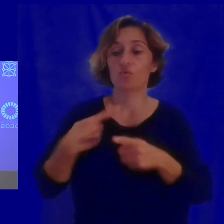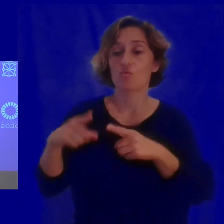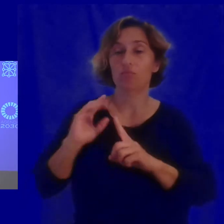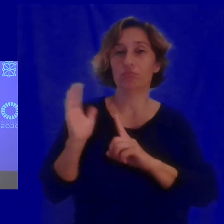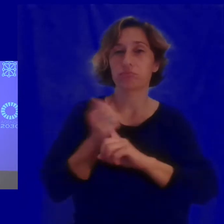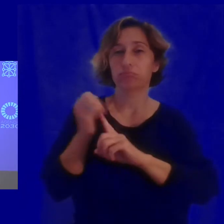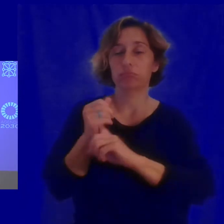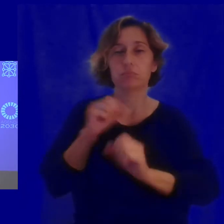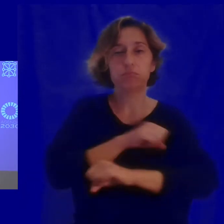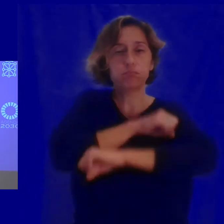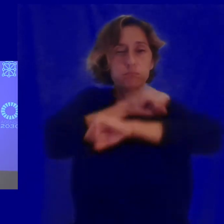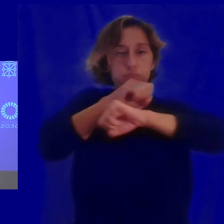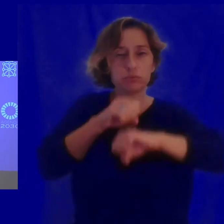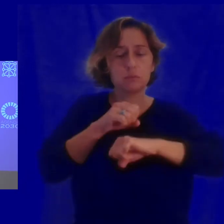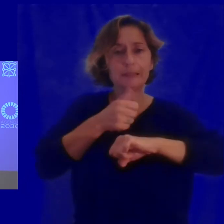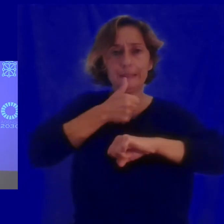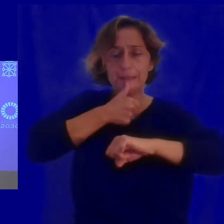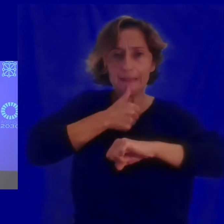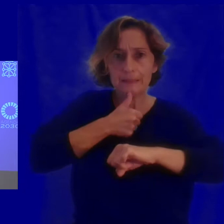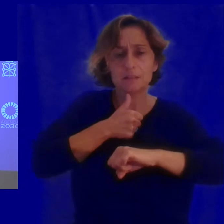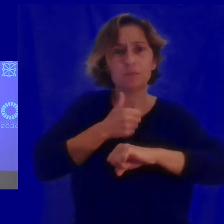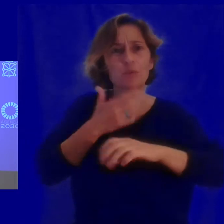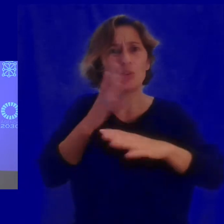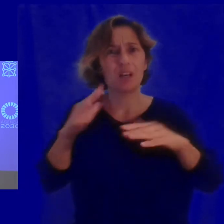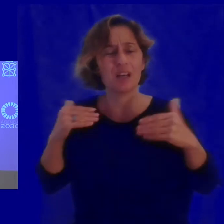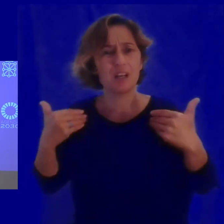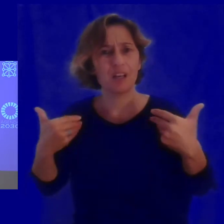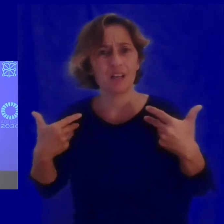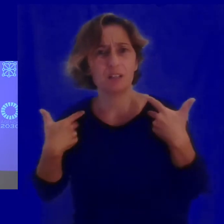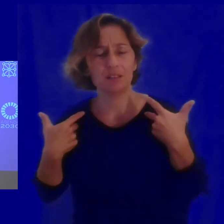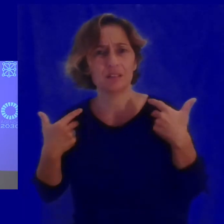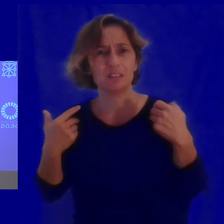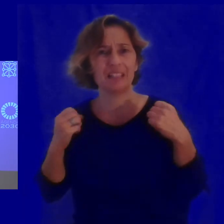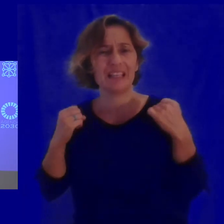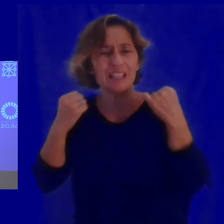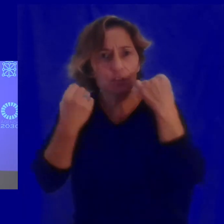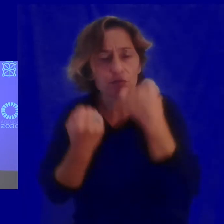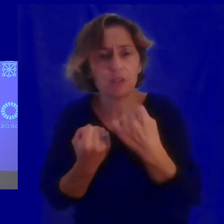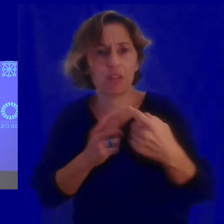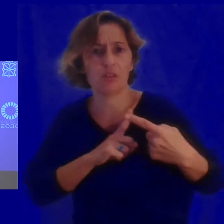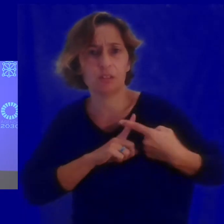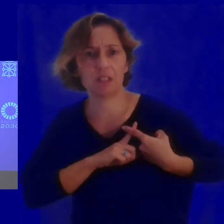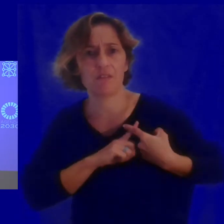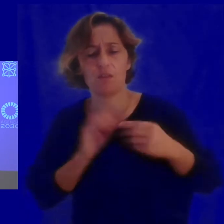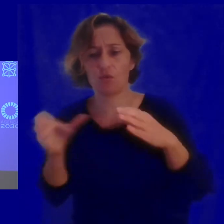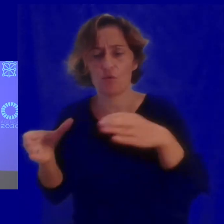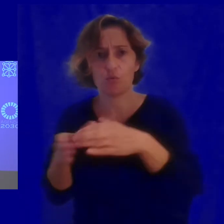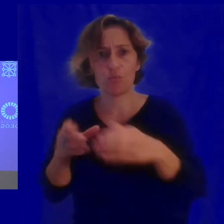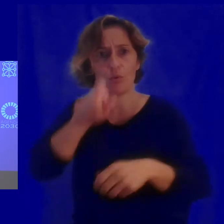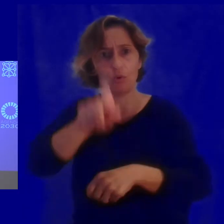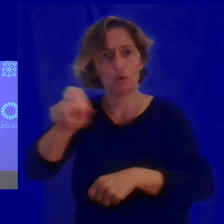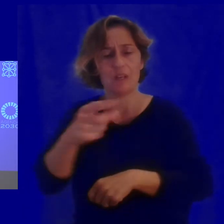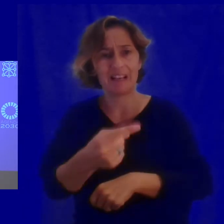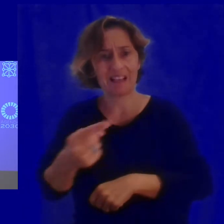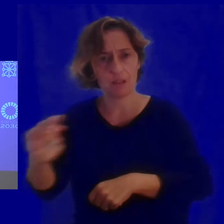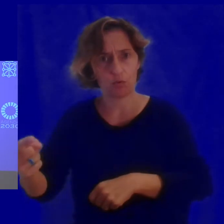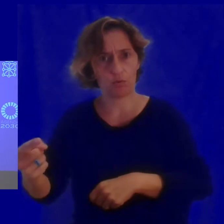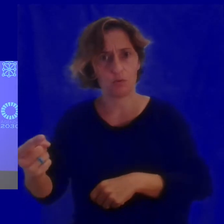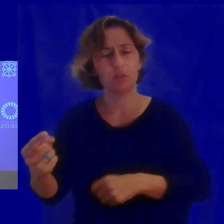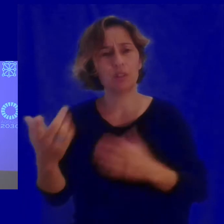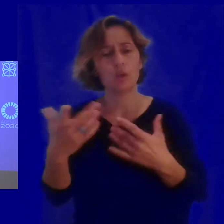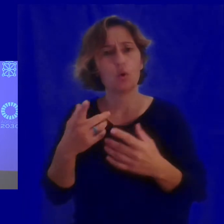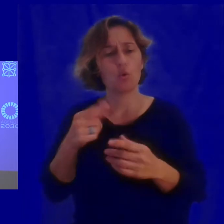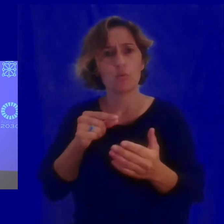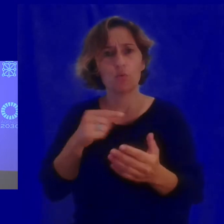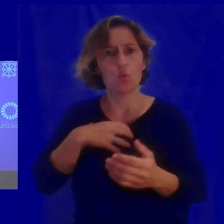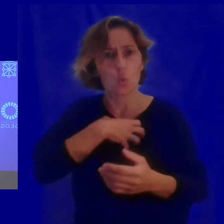tanto esfuerzo individual y colectivo. Cuesta mucho doblegar la curva, varias semanas, y tenemos la experiencia que se dispara de